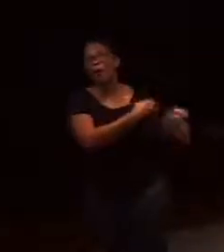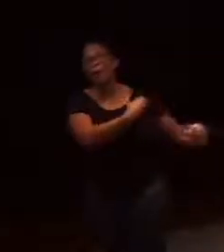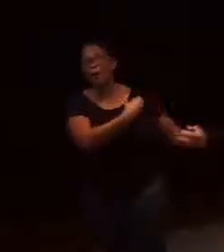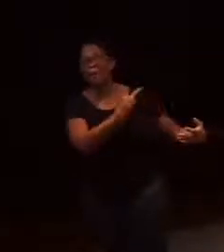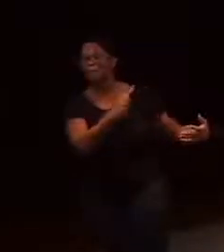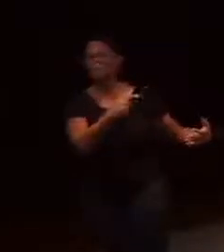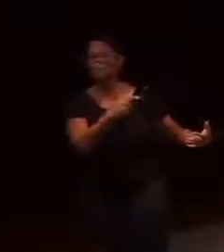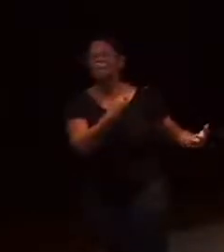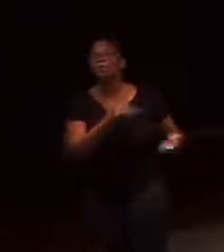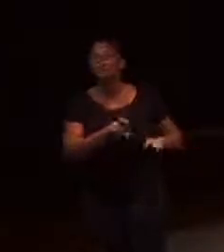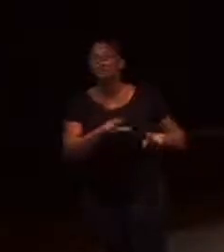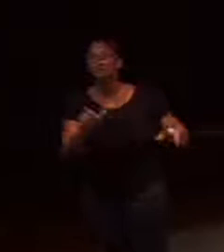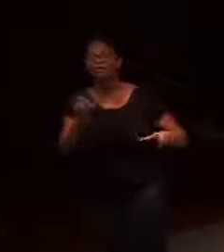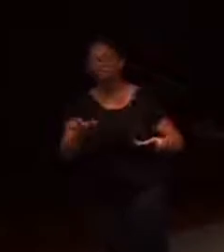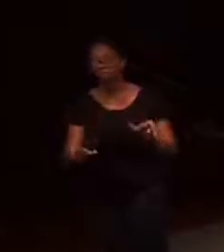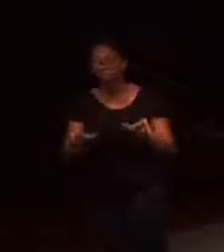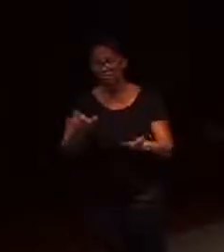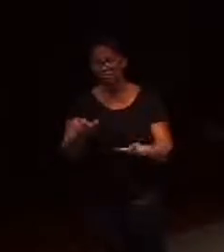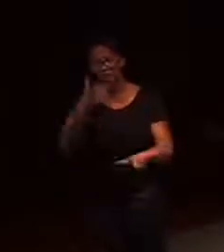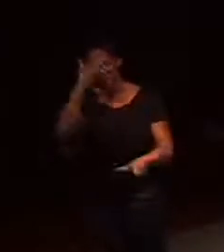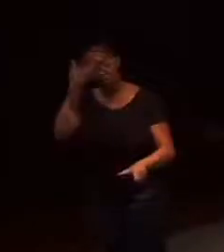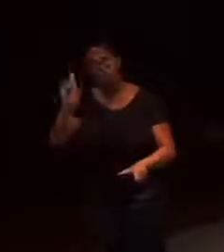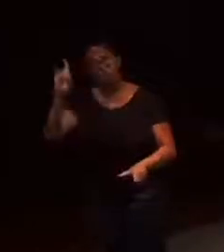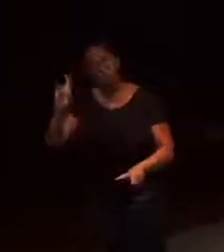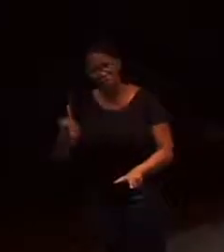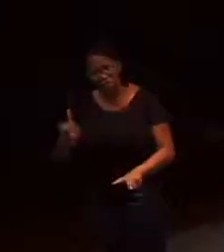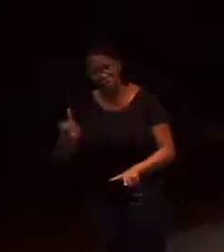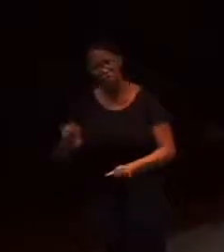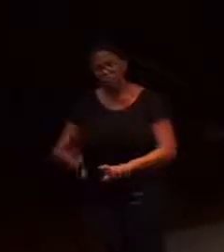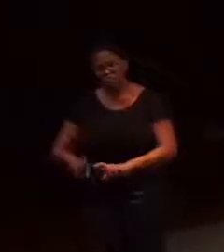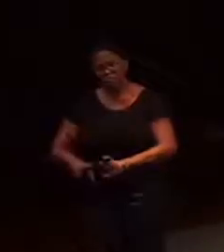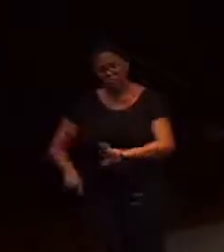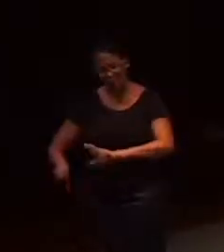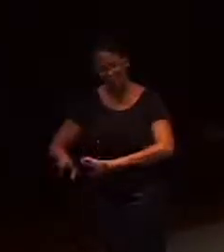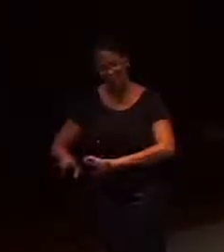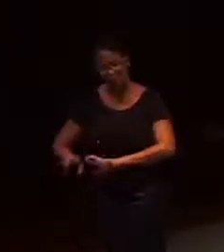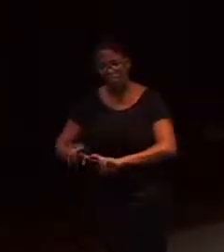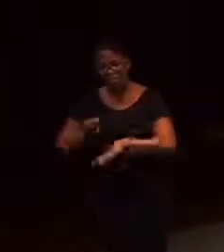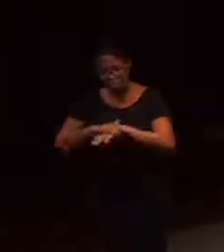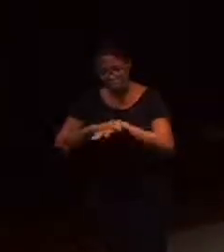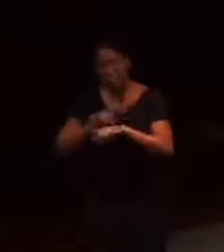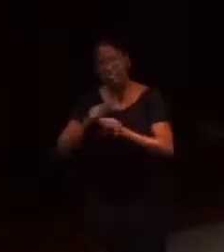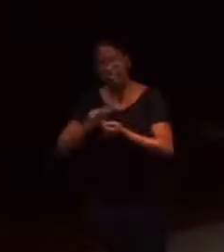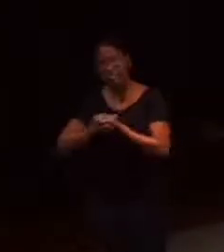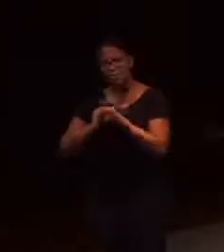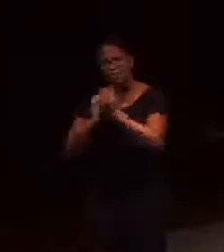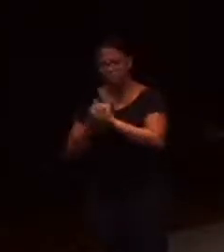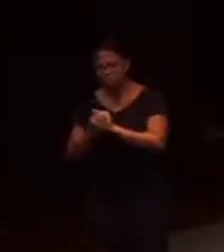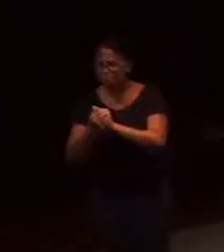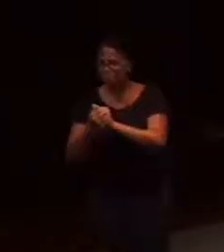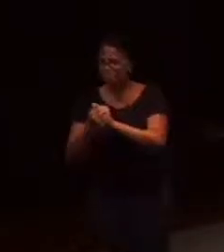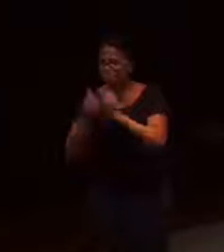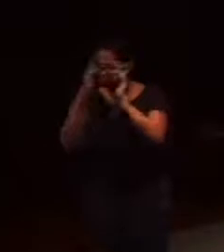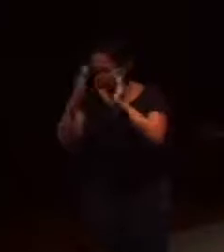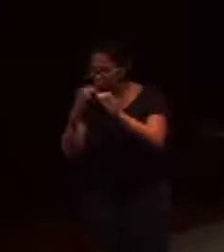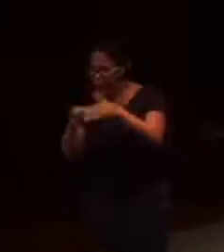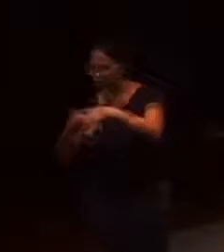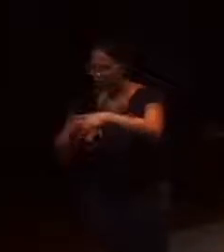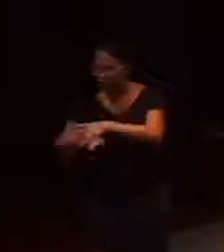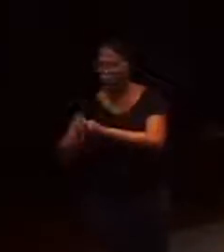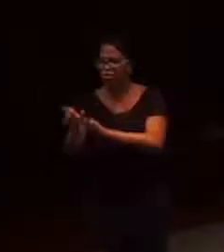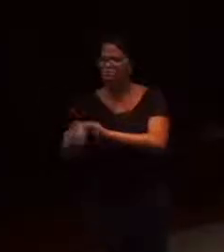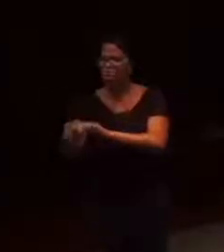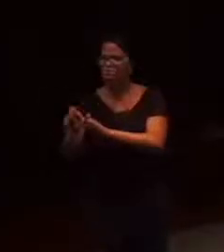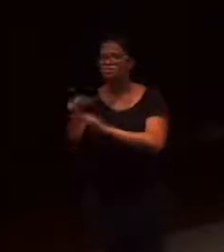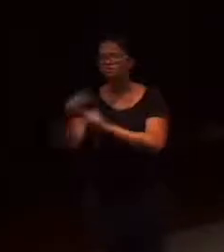as pessoas com deficiência têm diferenças que, portanto, precisamos lidar com elas. E temos que aprender a lidar com elas. E aí,